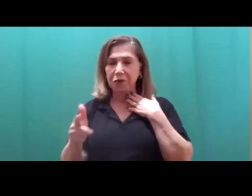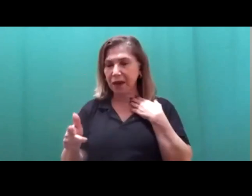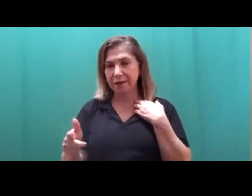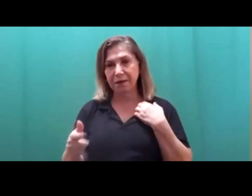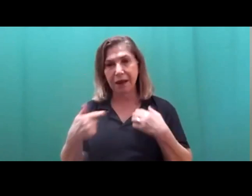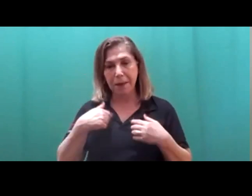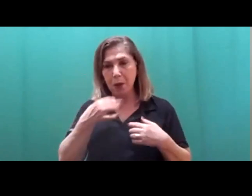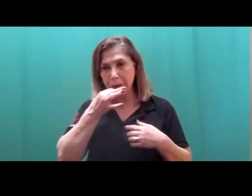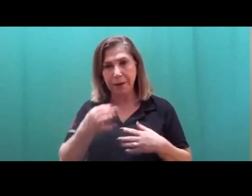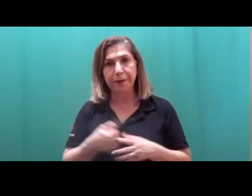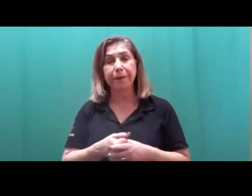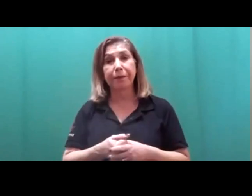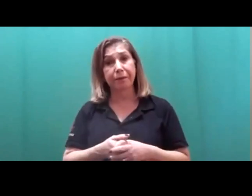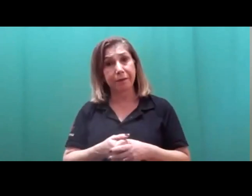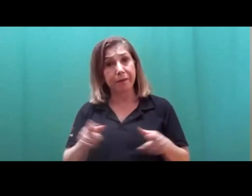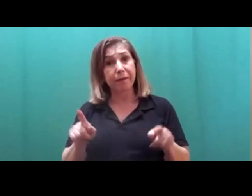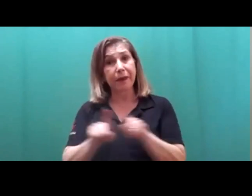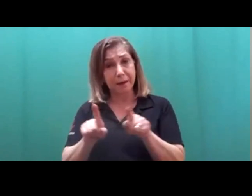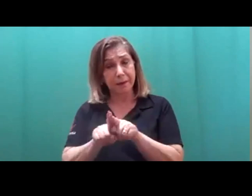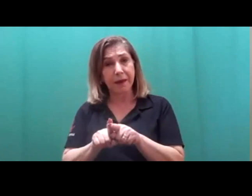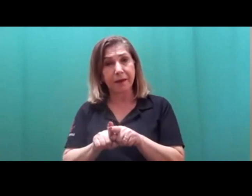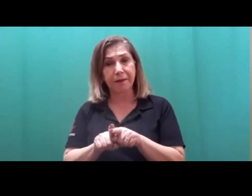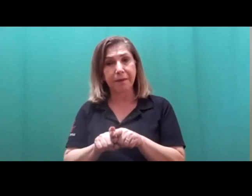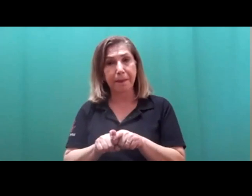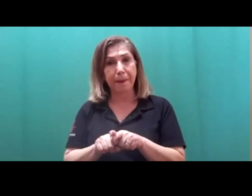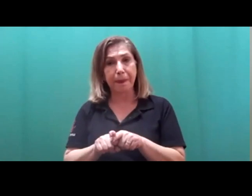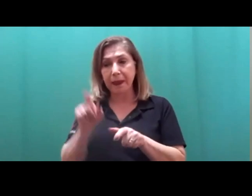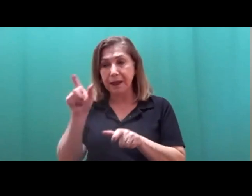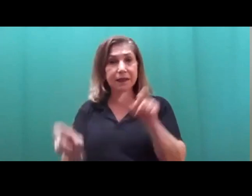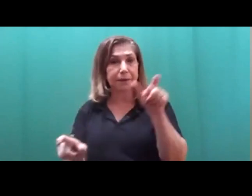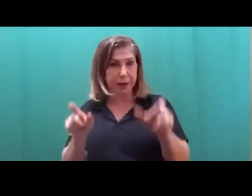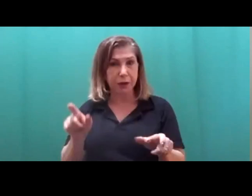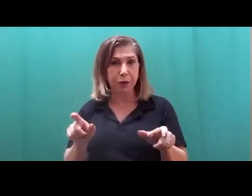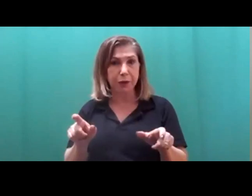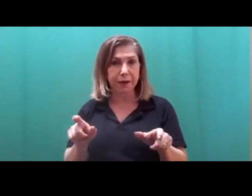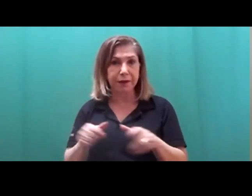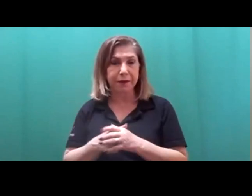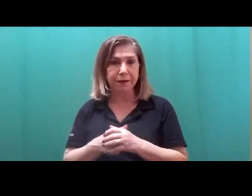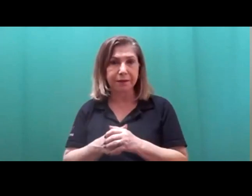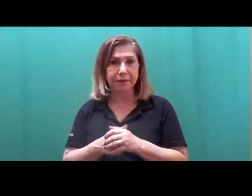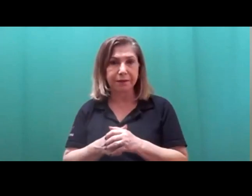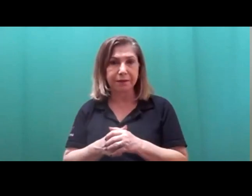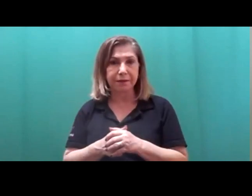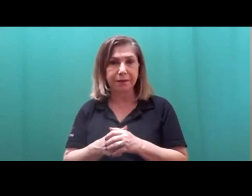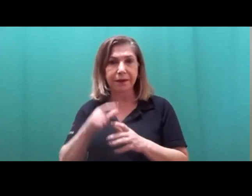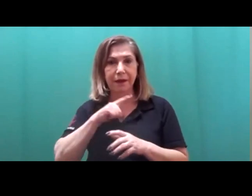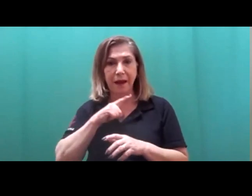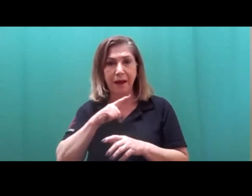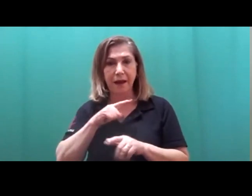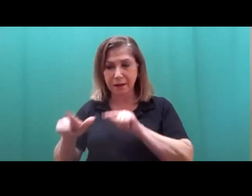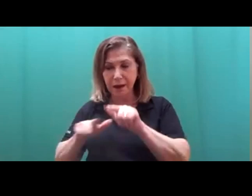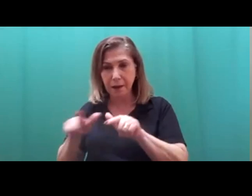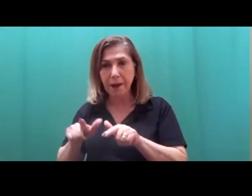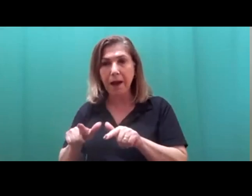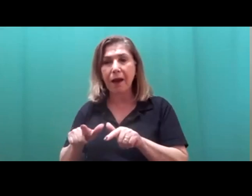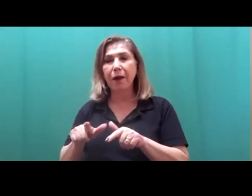E mais, vejo que as pessoas, as populações que estão trabalhando e que vivem a partir do